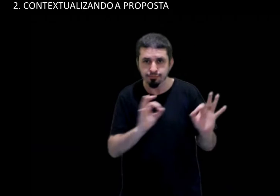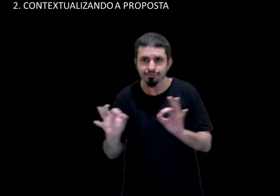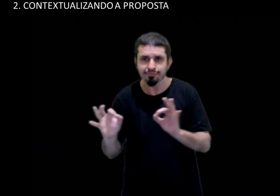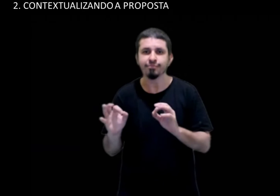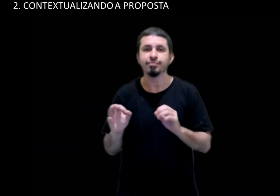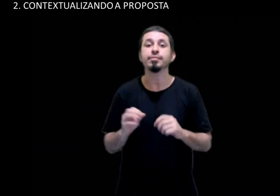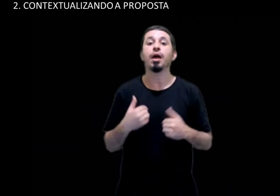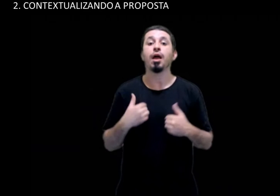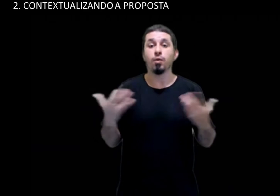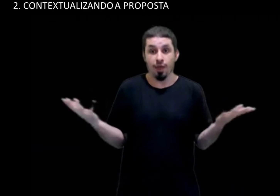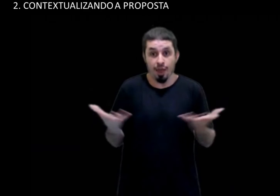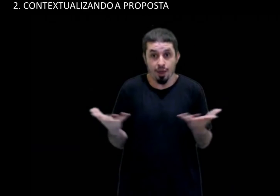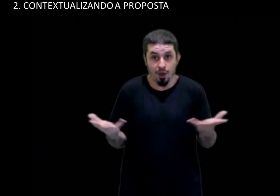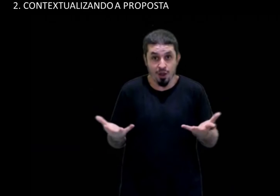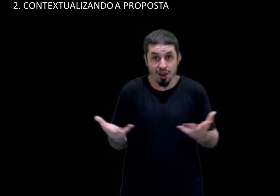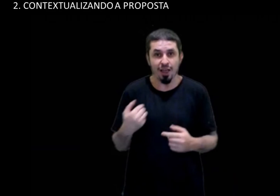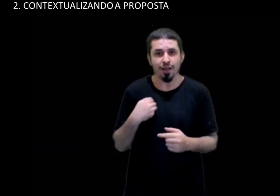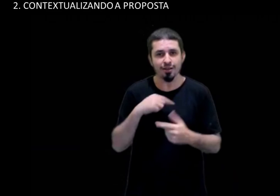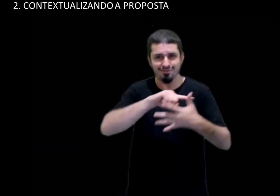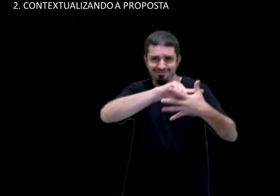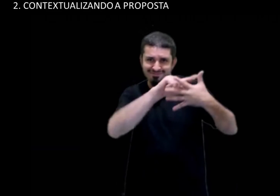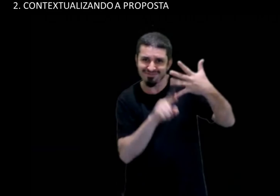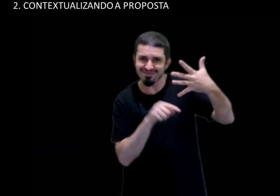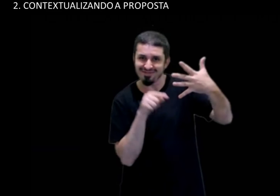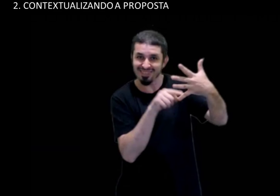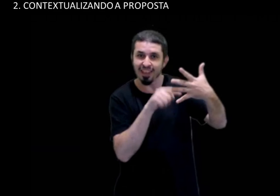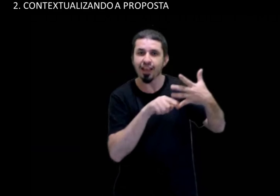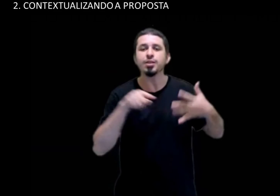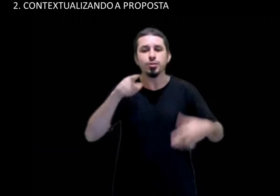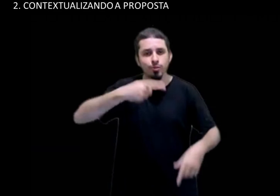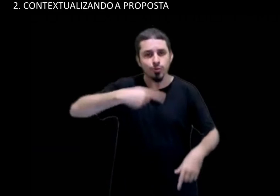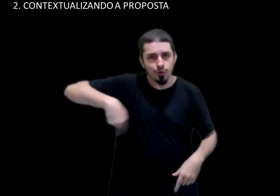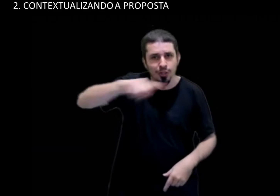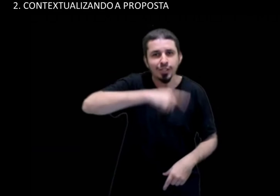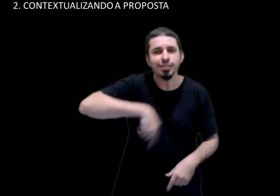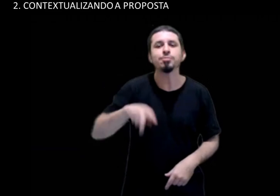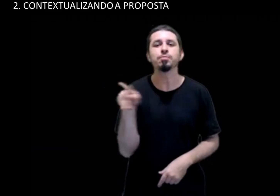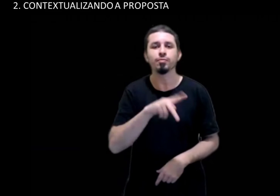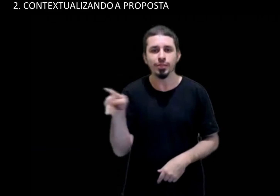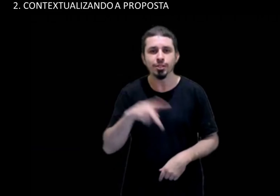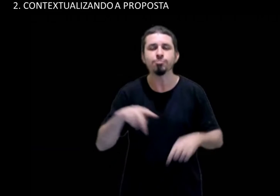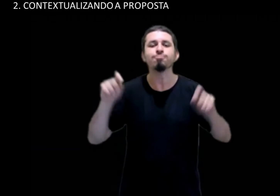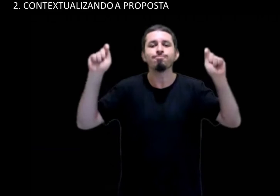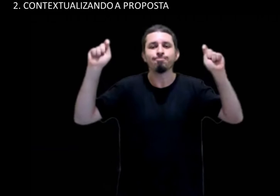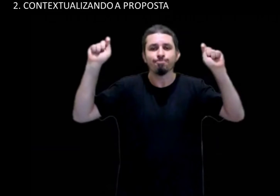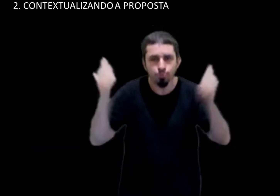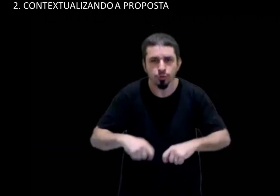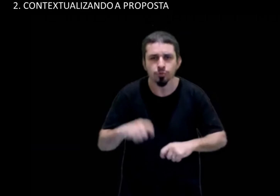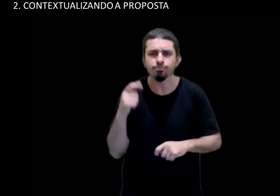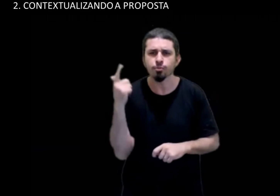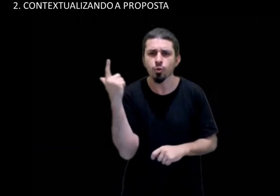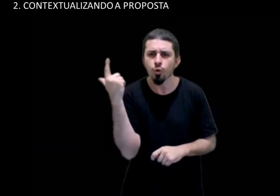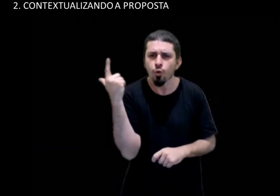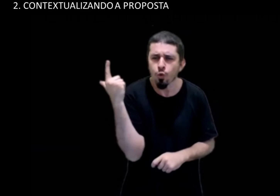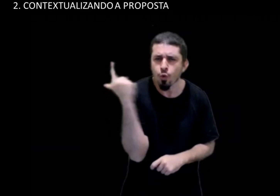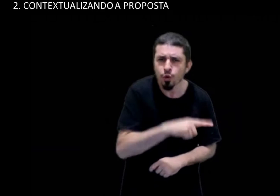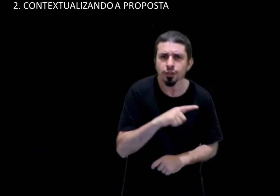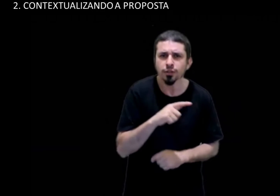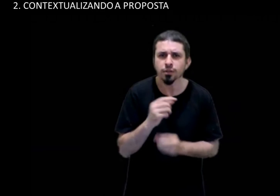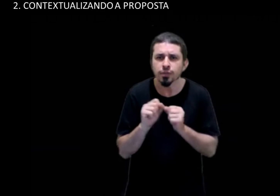dos objetivos acima, os professores devem estar aptos a constituir competências para confeccionarem